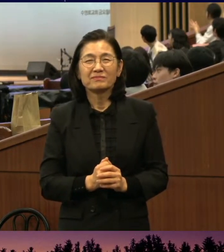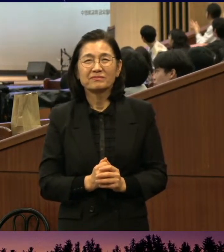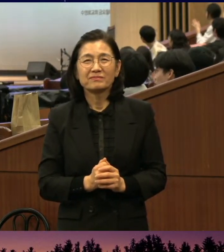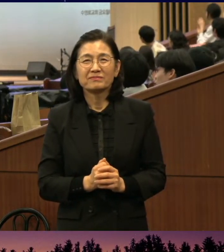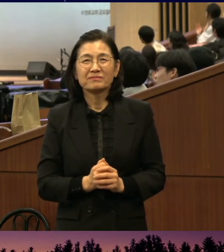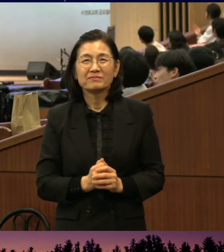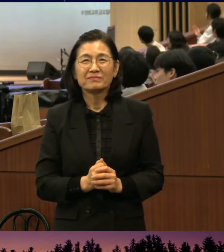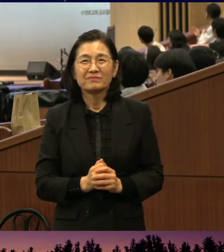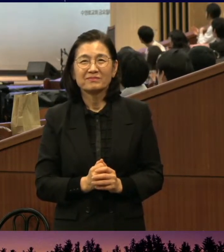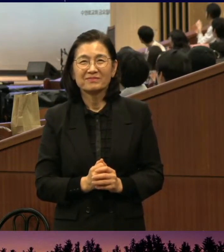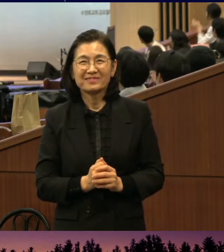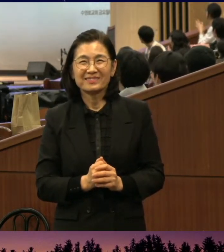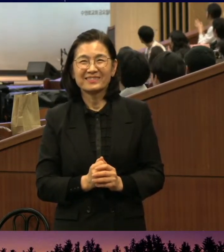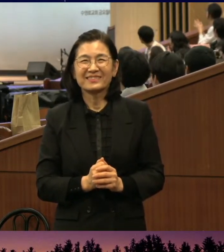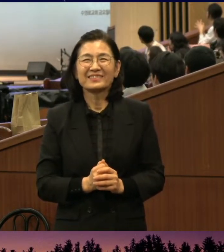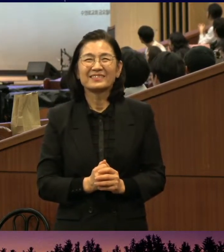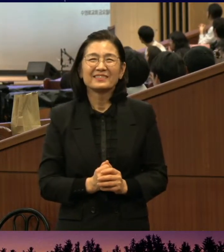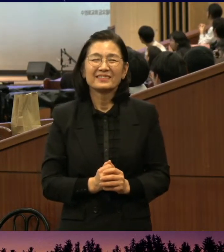스타들입니다, 스타들.